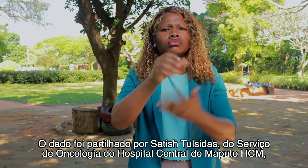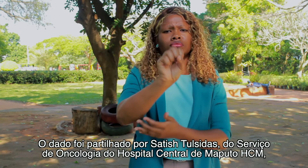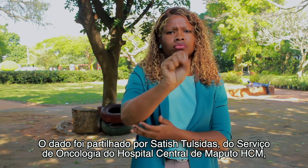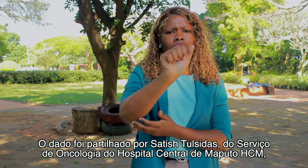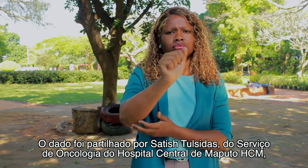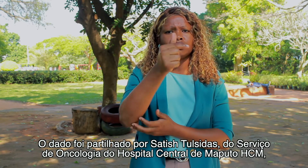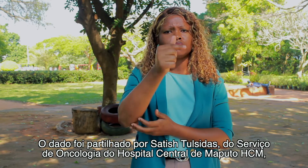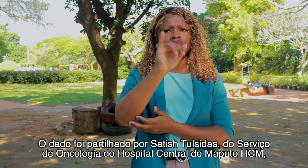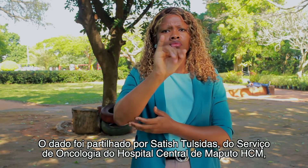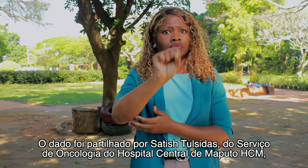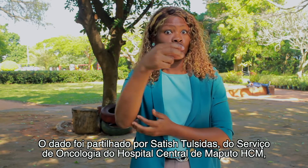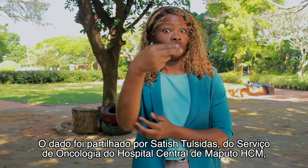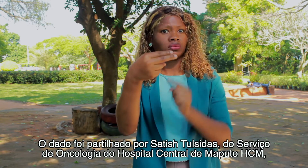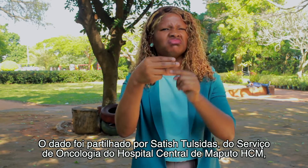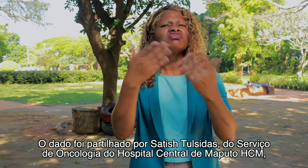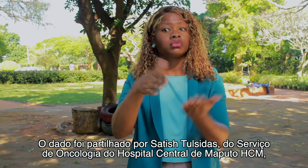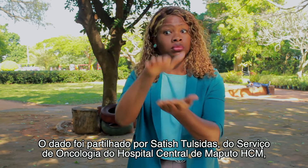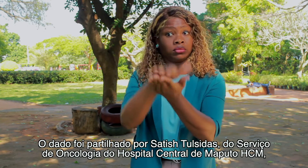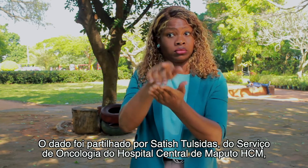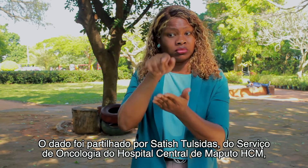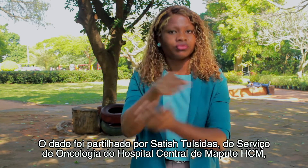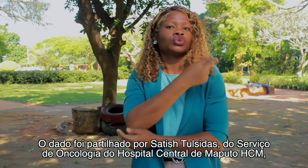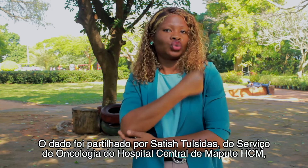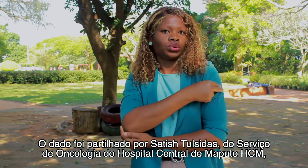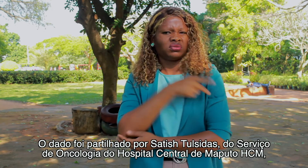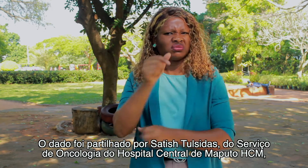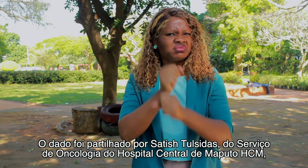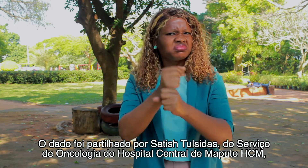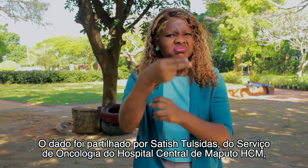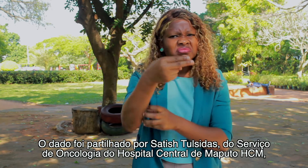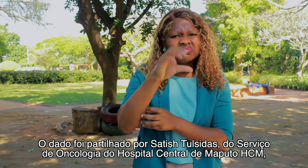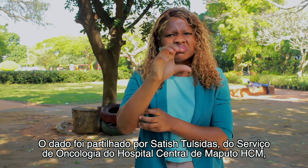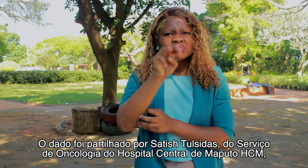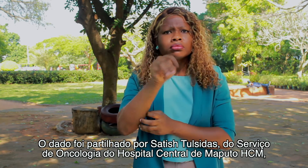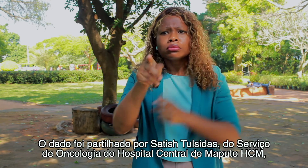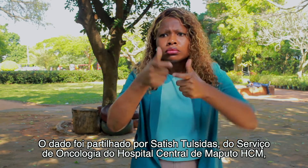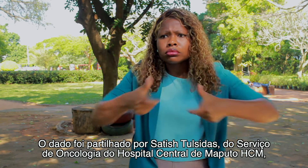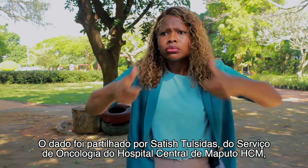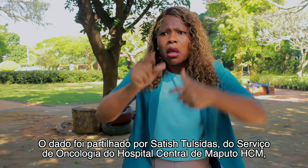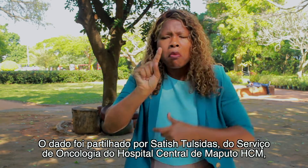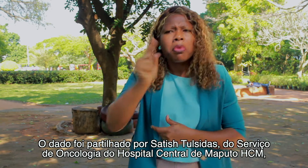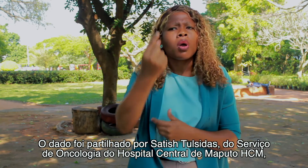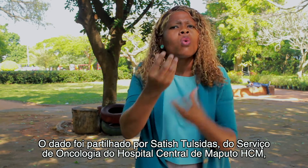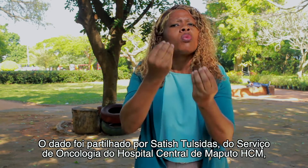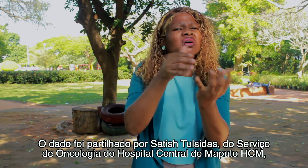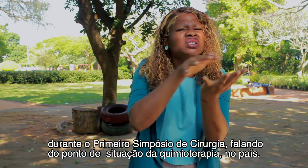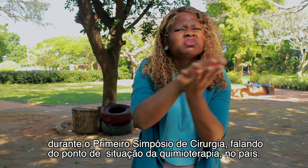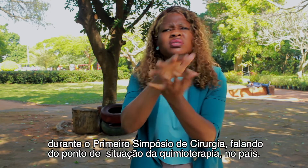O dado foi partilhado por Satish Tulsidas, do Serviço de Oncologia do Hospital Central de Maputo, HCM, durante